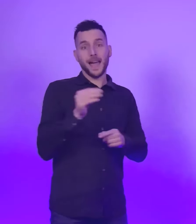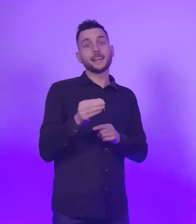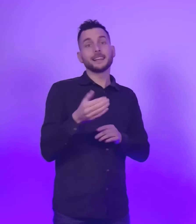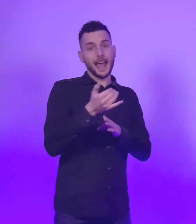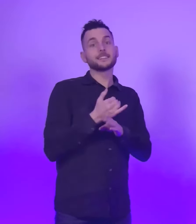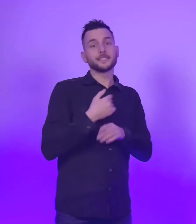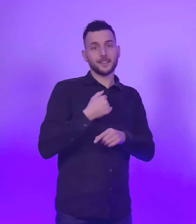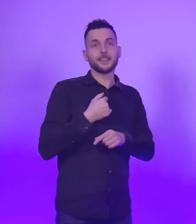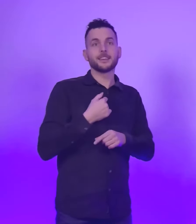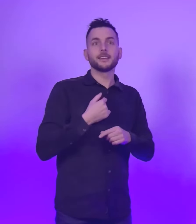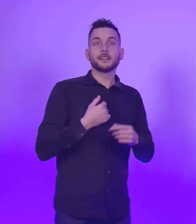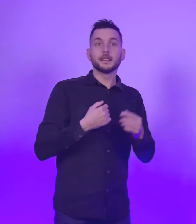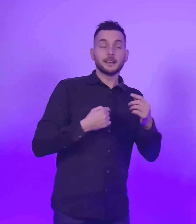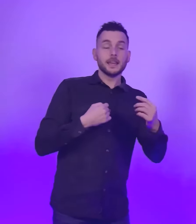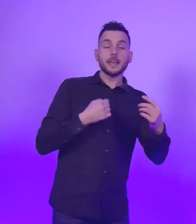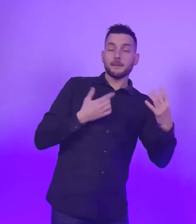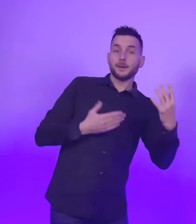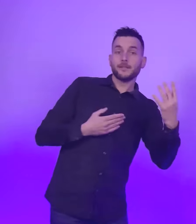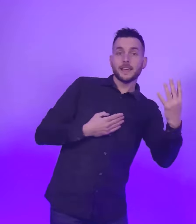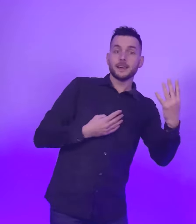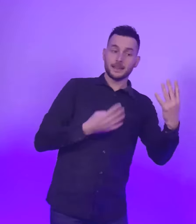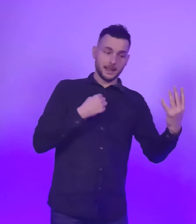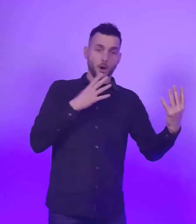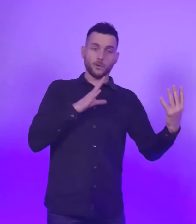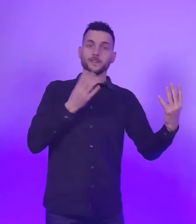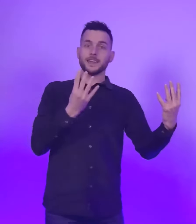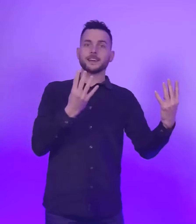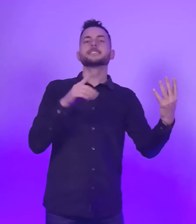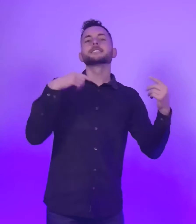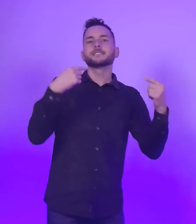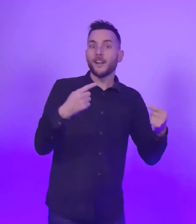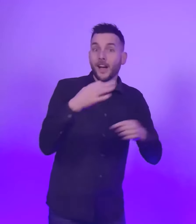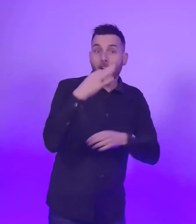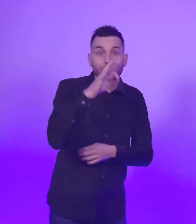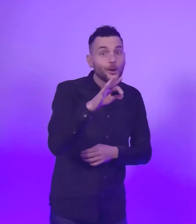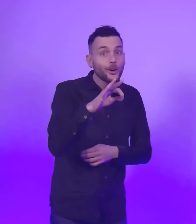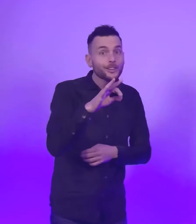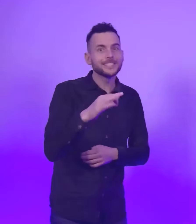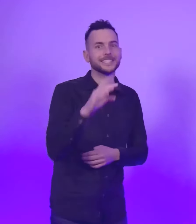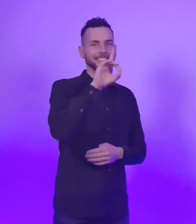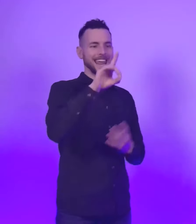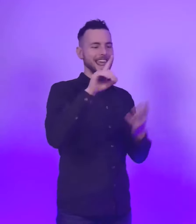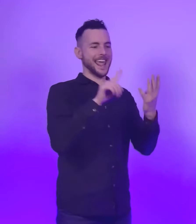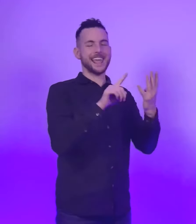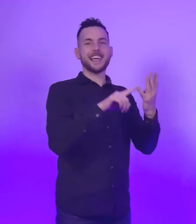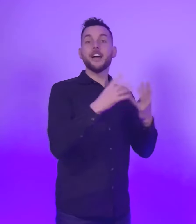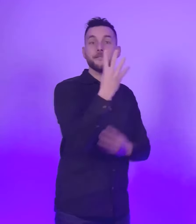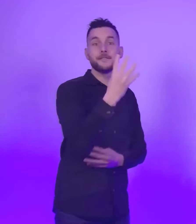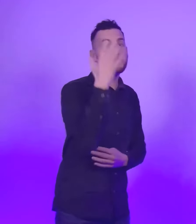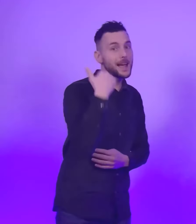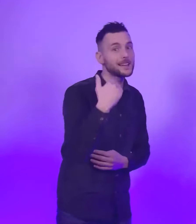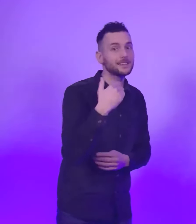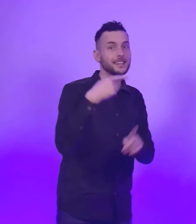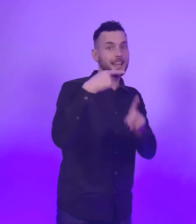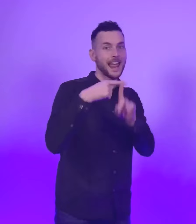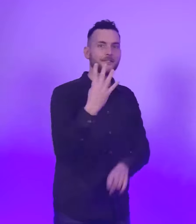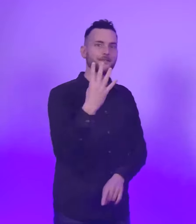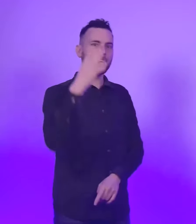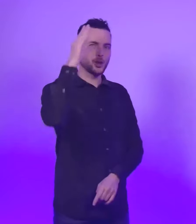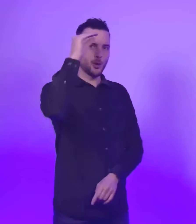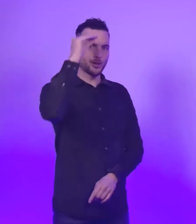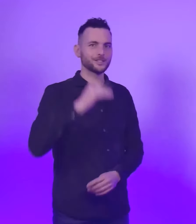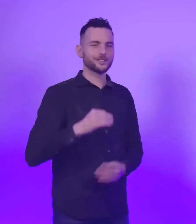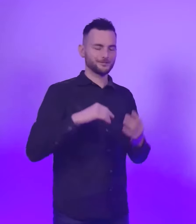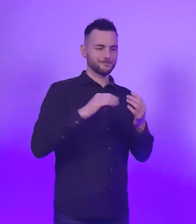Hoeveel heb jij er? Ik heb er 4. En jij? Ik ook 4. Dus dan is het antwoord D. 4 meisjes en 4 jongens.